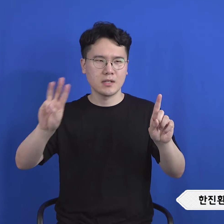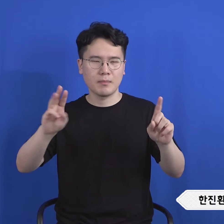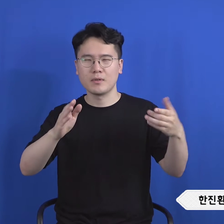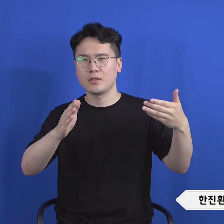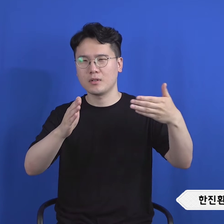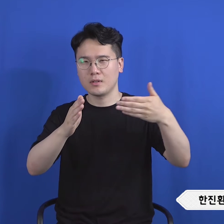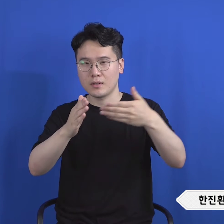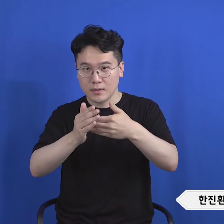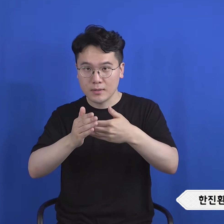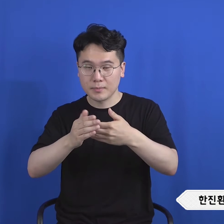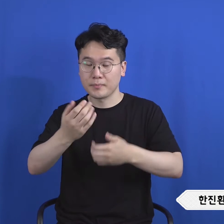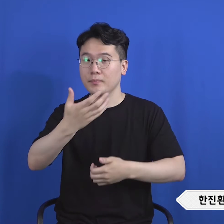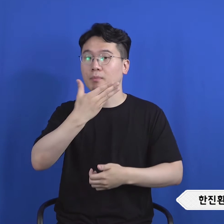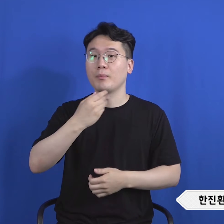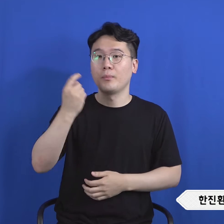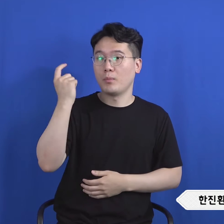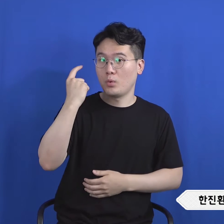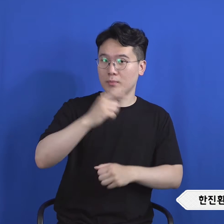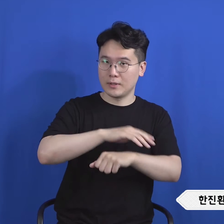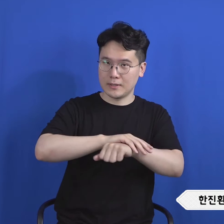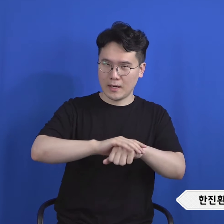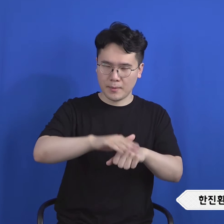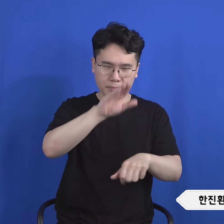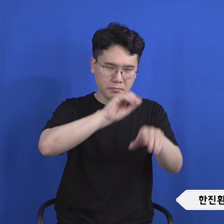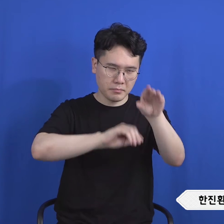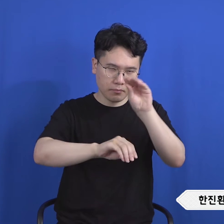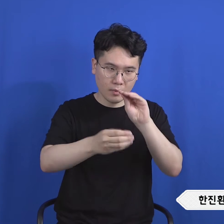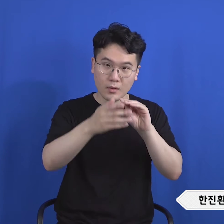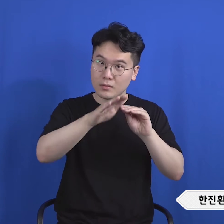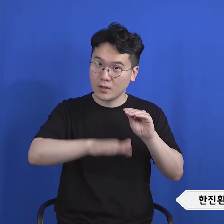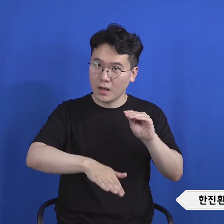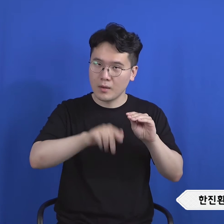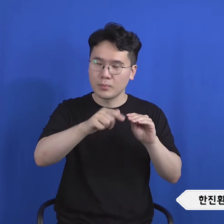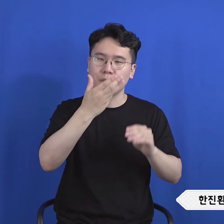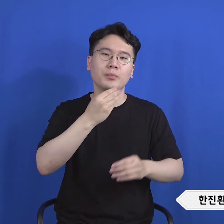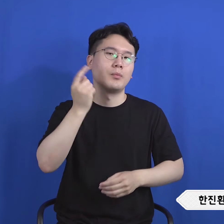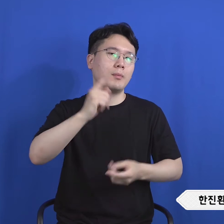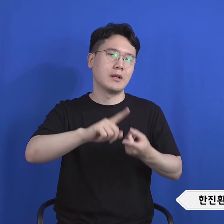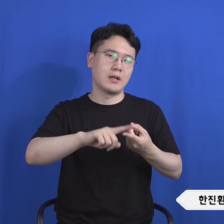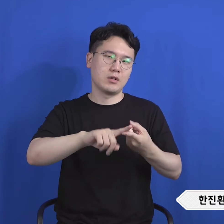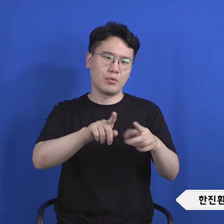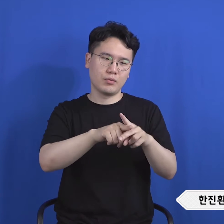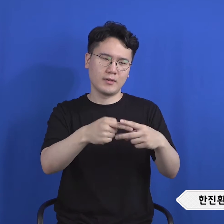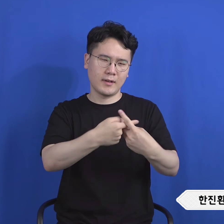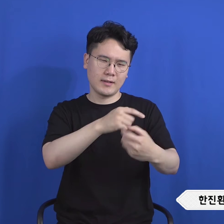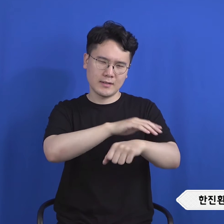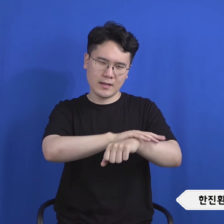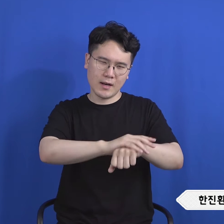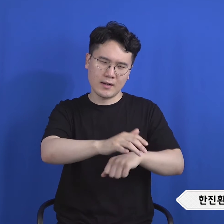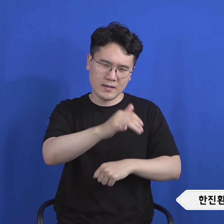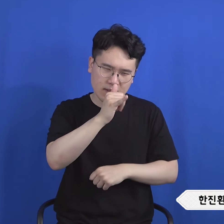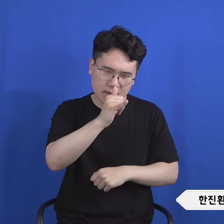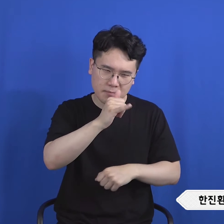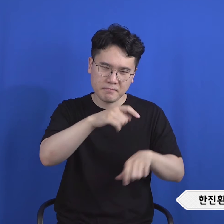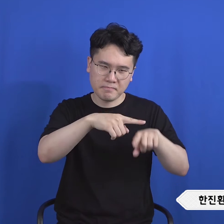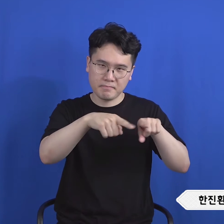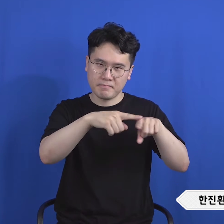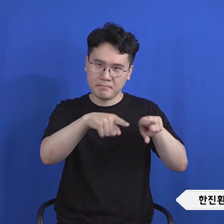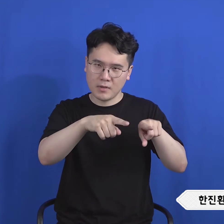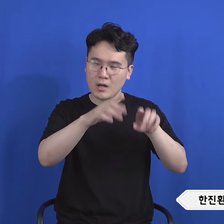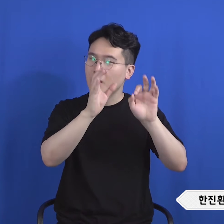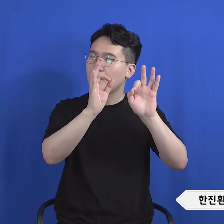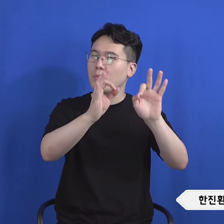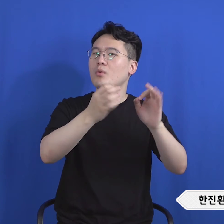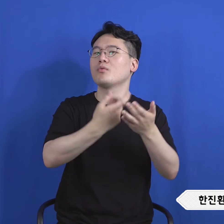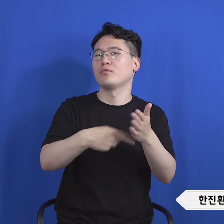걸쳐서 복음을 쭉 배웠는데 그 복음에 대해서 얼마나 이해를 잘하고 있느냐 하는 것을